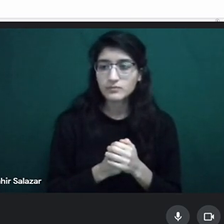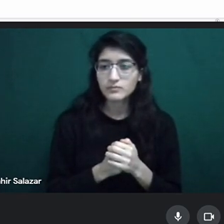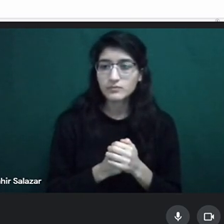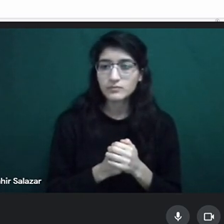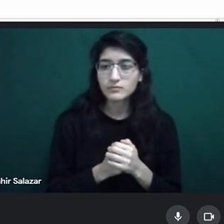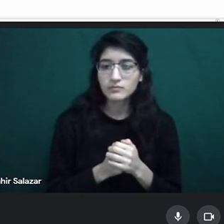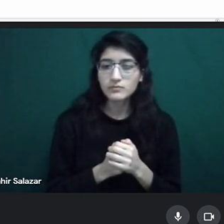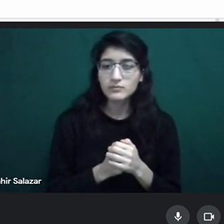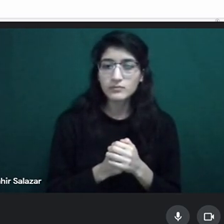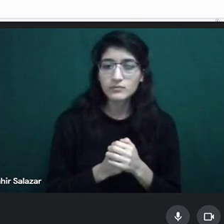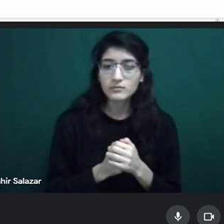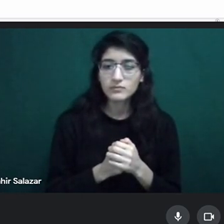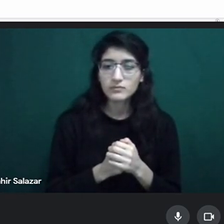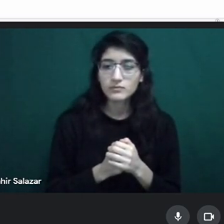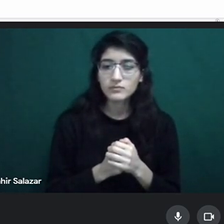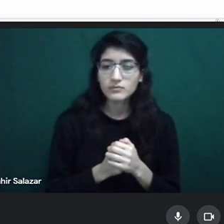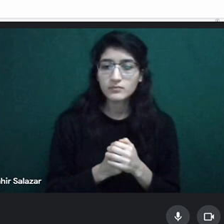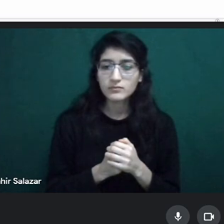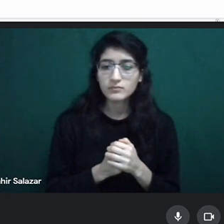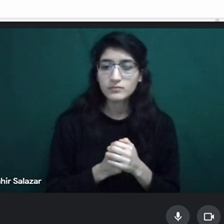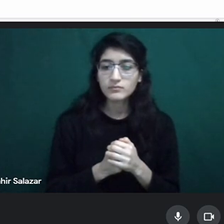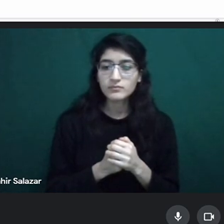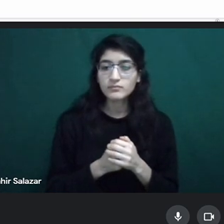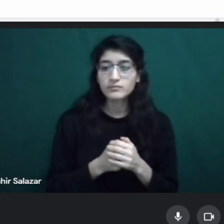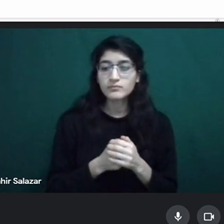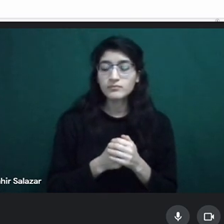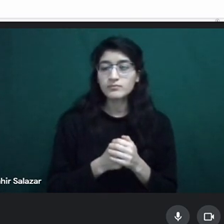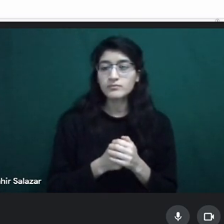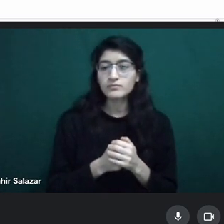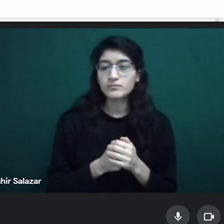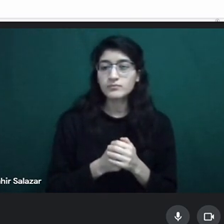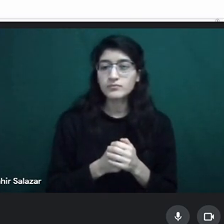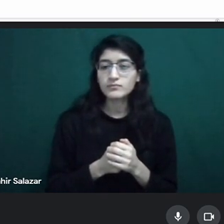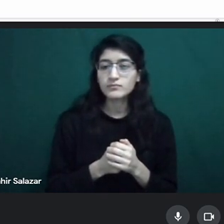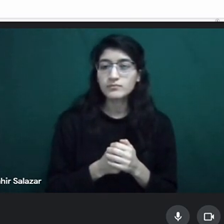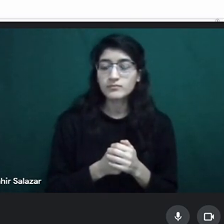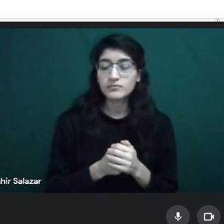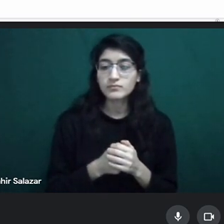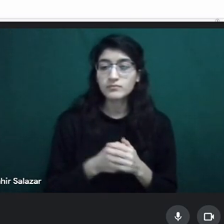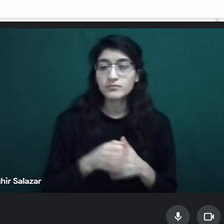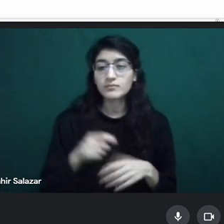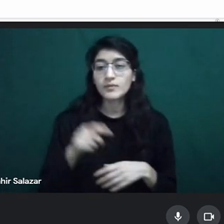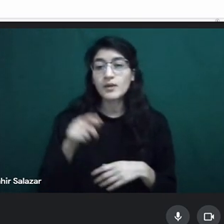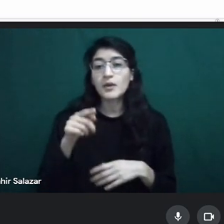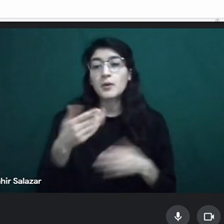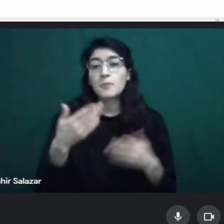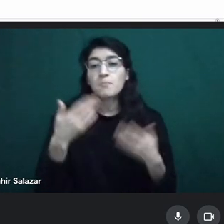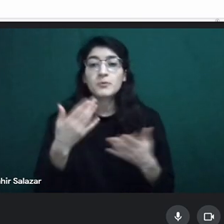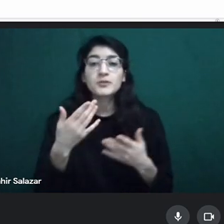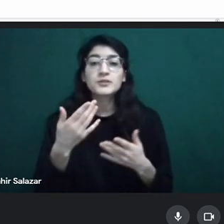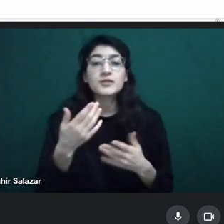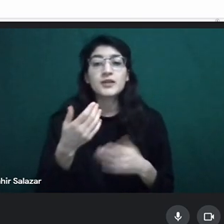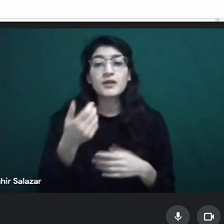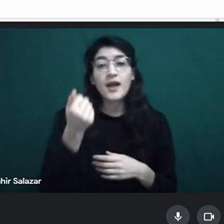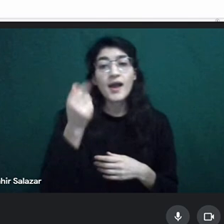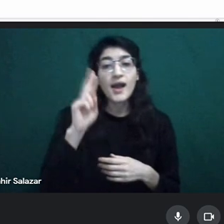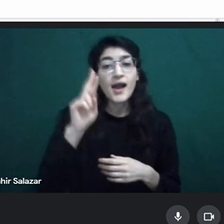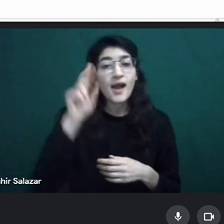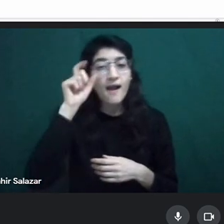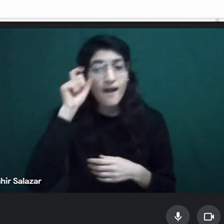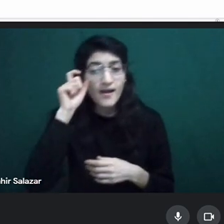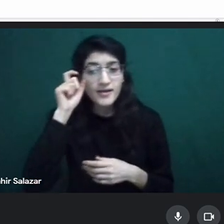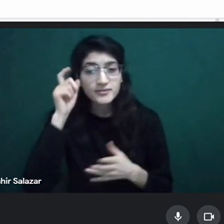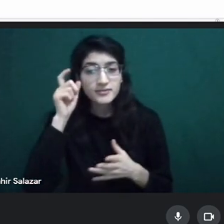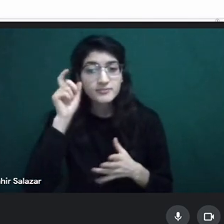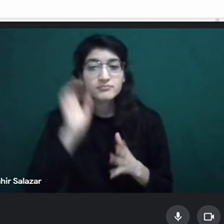está creciendo, ¿sí? Is growing puede ser are growing también en